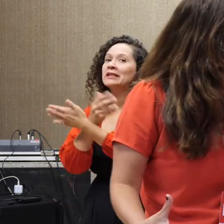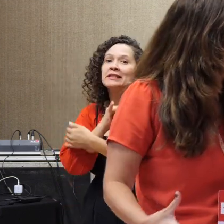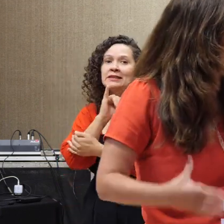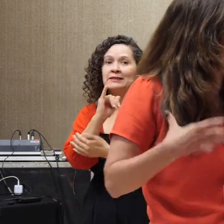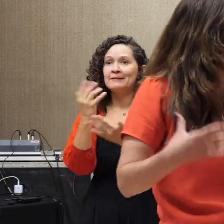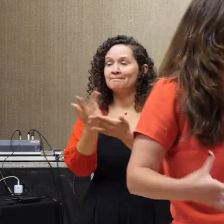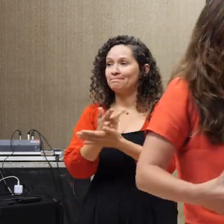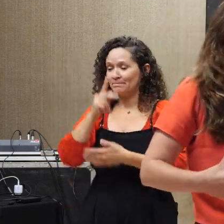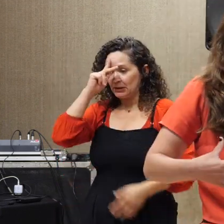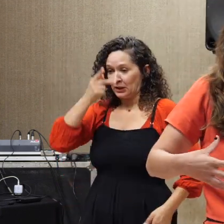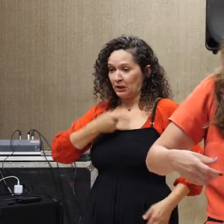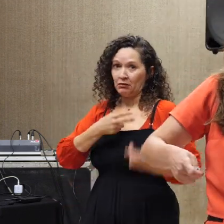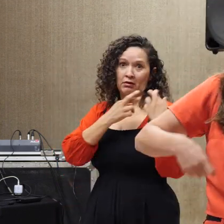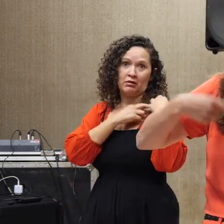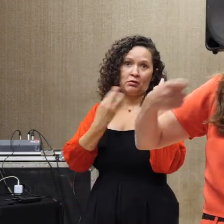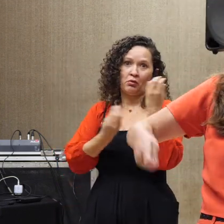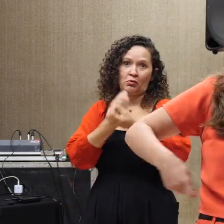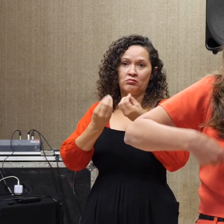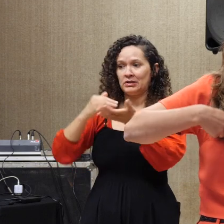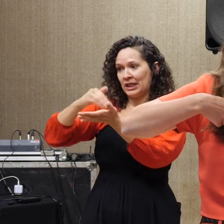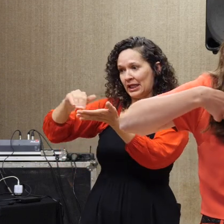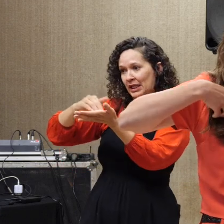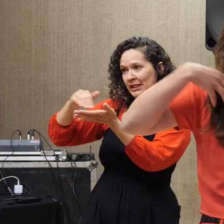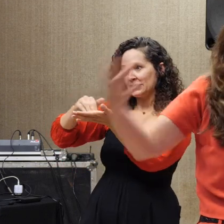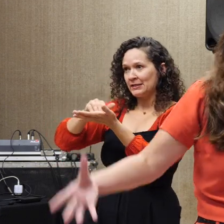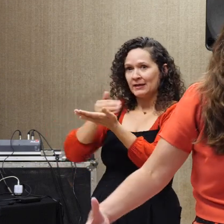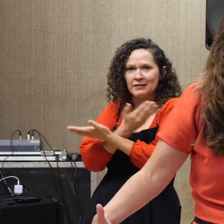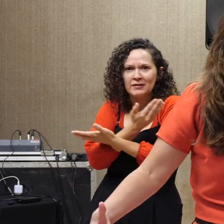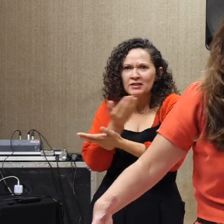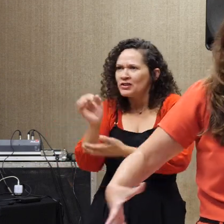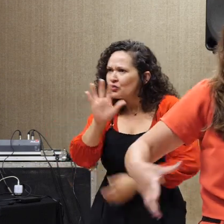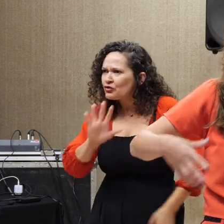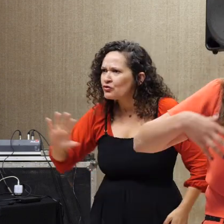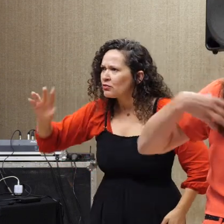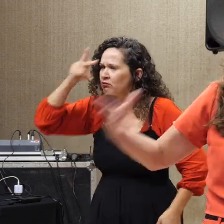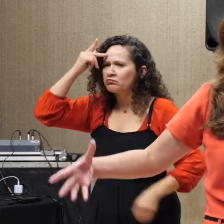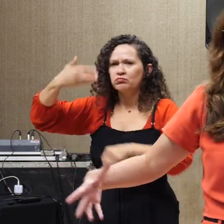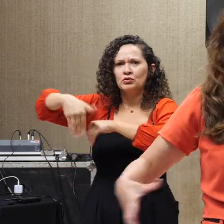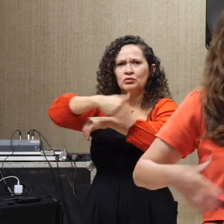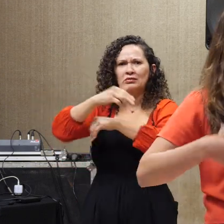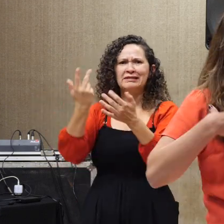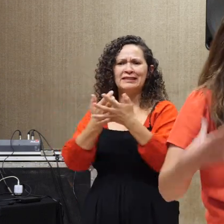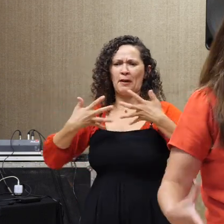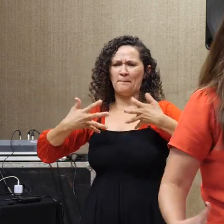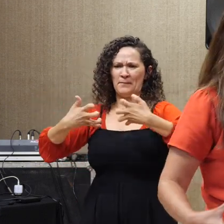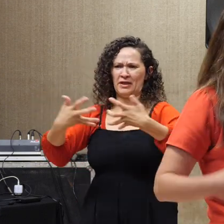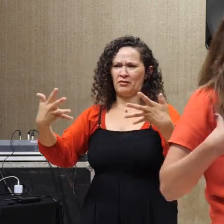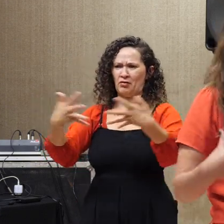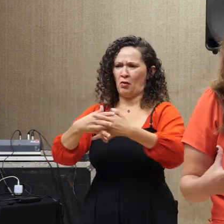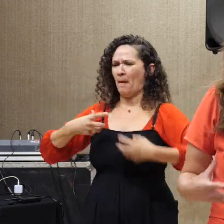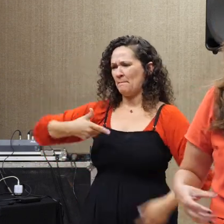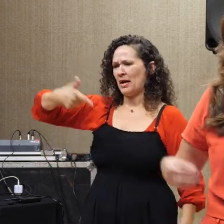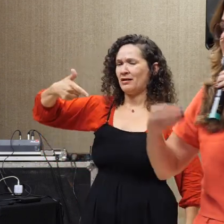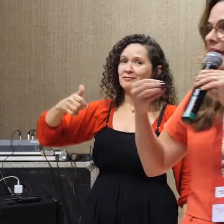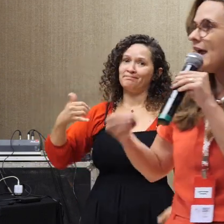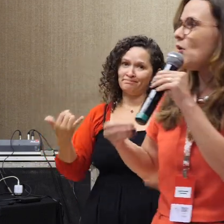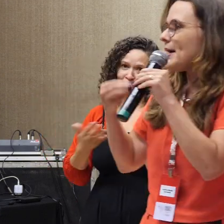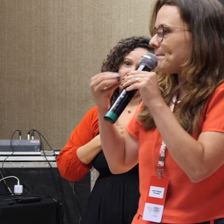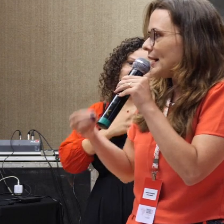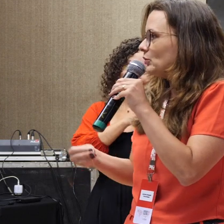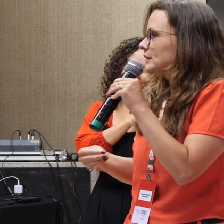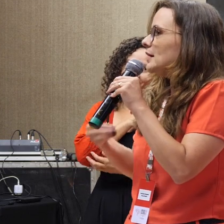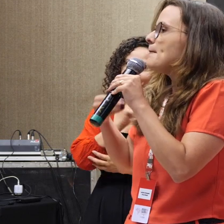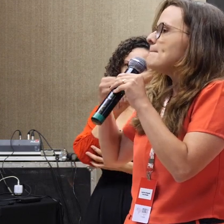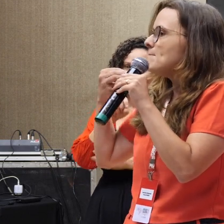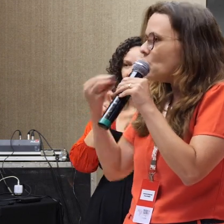alguma coisa, eu sou aqui, né, secretária desse bando de gente na rua e pode dar briga, pode ter um tiro, enfim. É